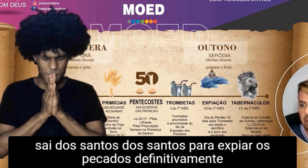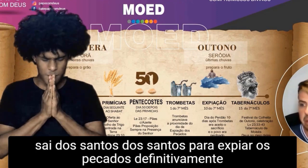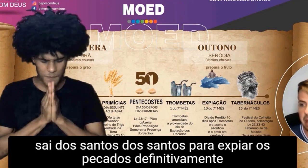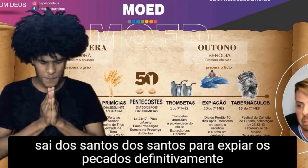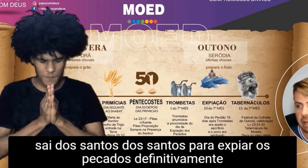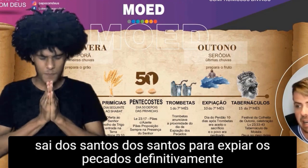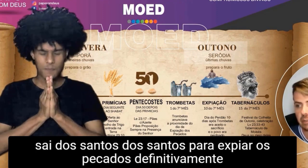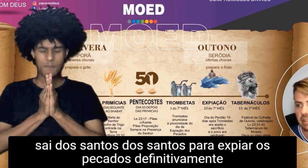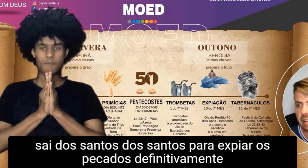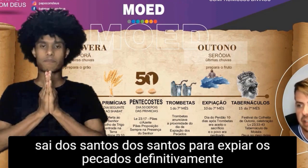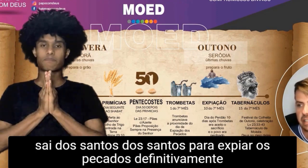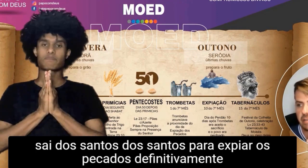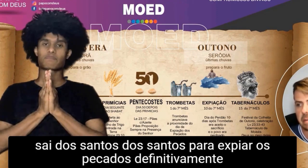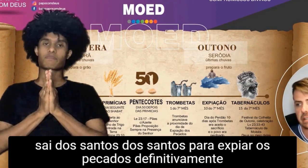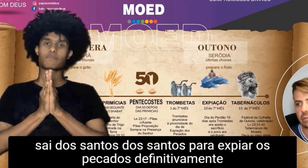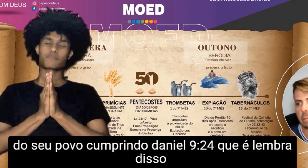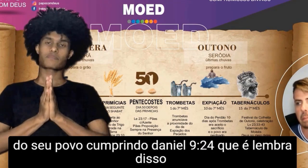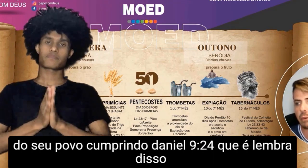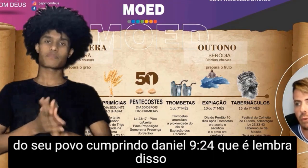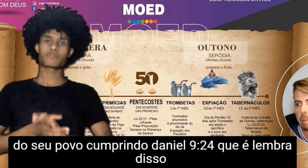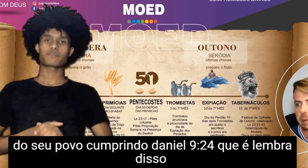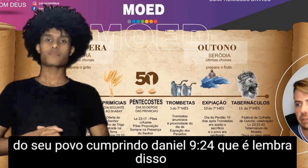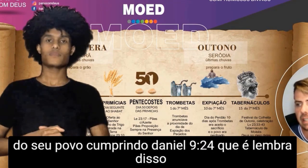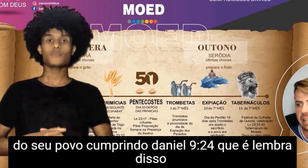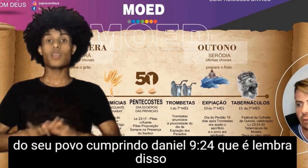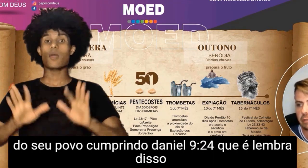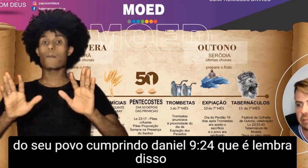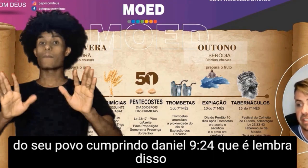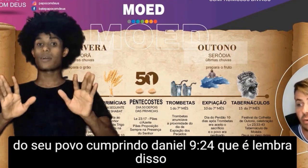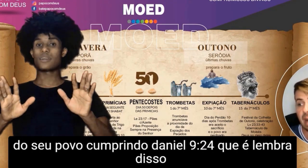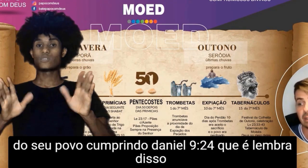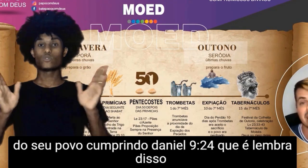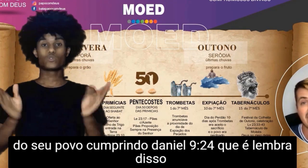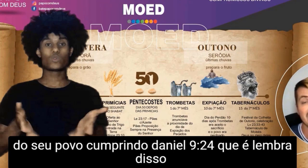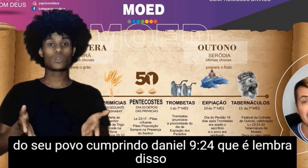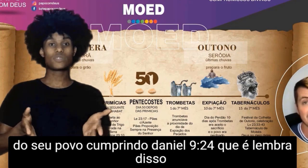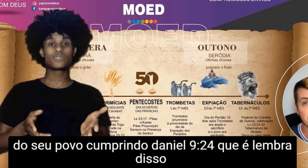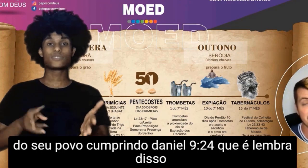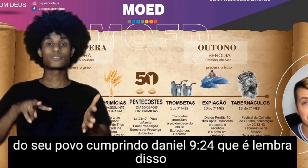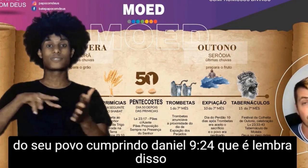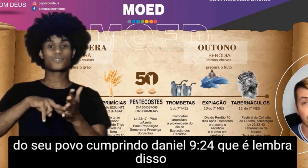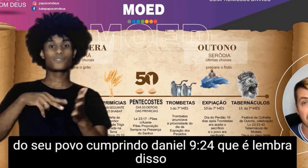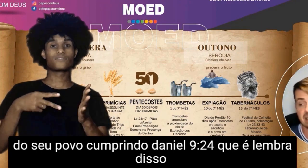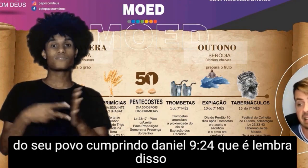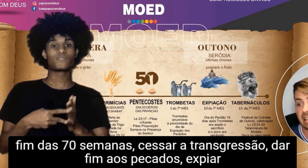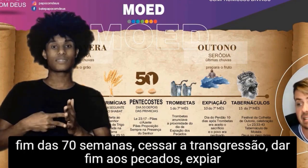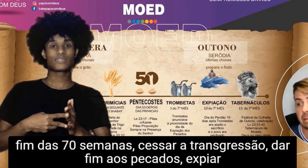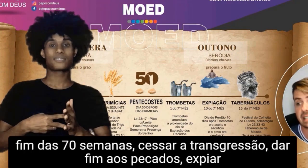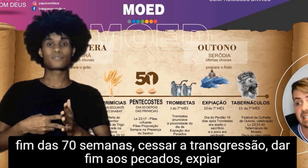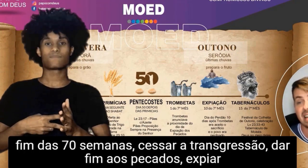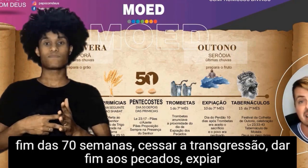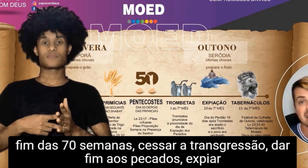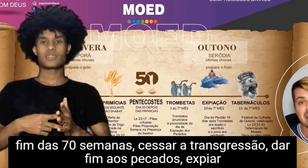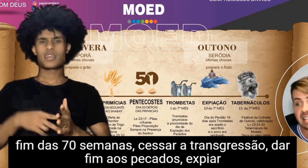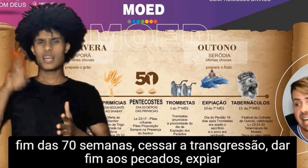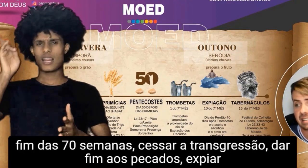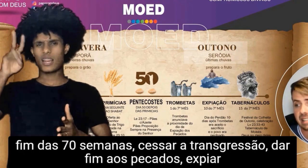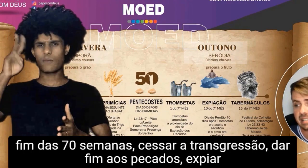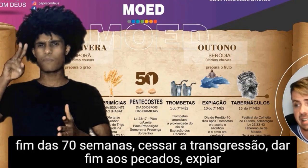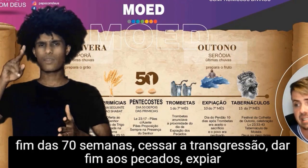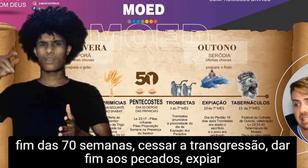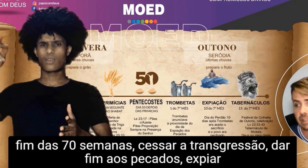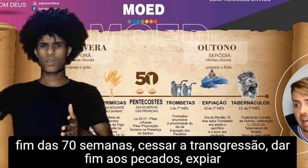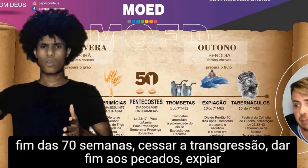santos para expiar os pecados definitivamente do seu povo, cumprindo Daniel 9:24, que é, lembra disso, fim das 70 semanas,